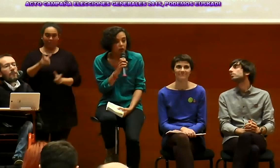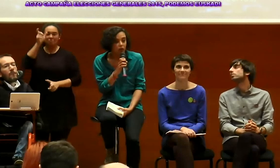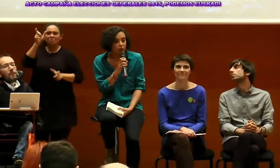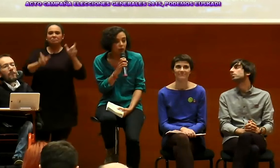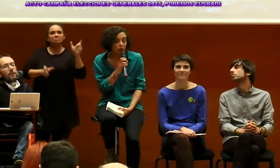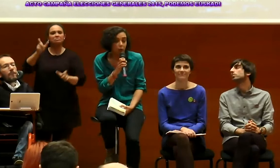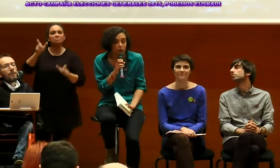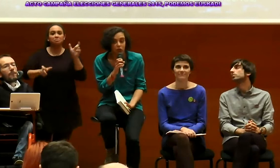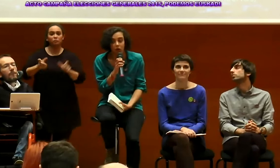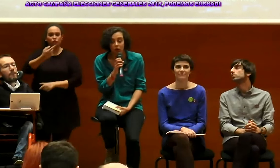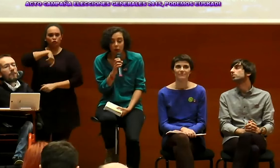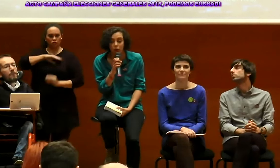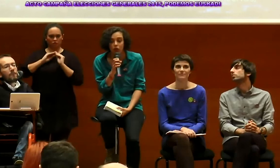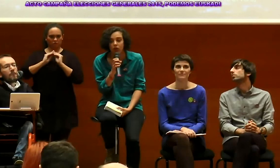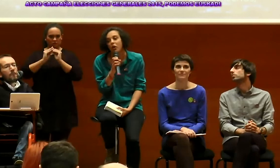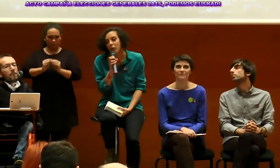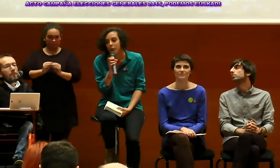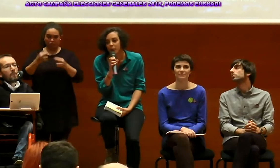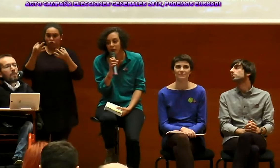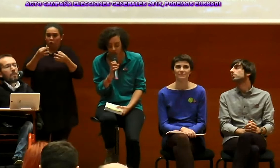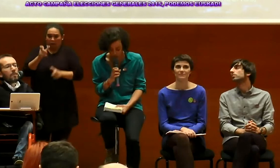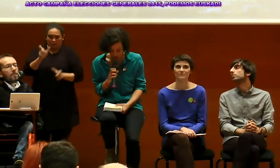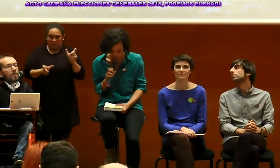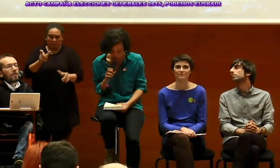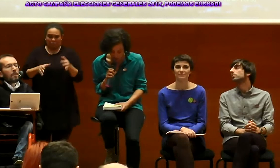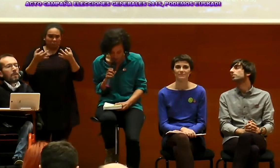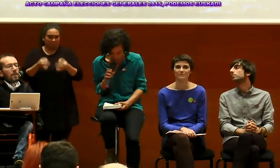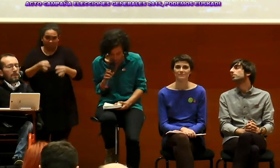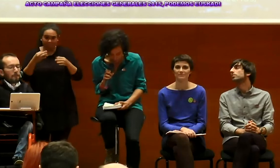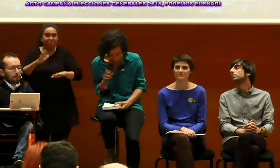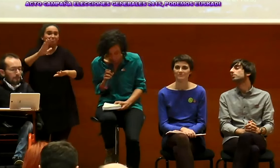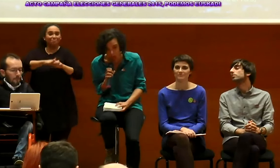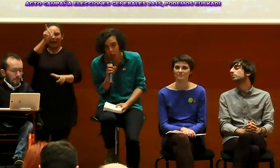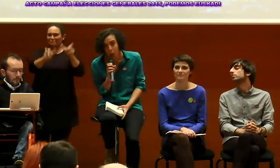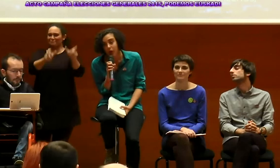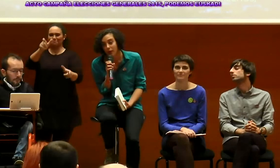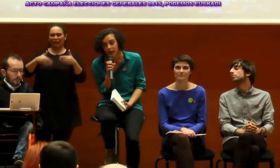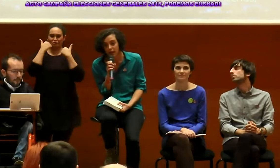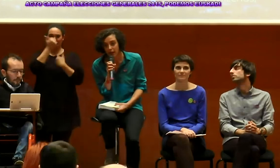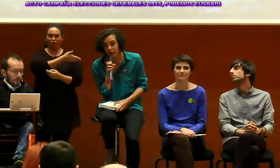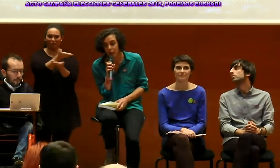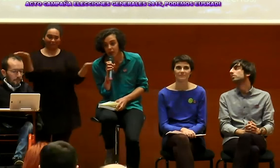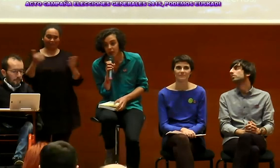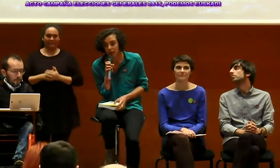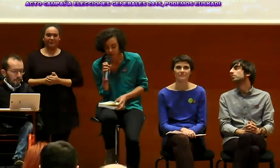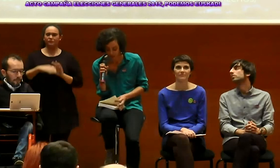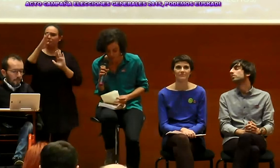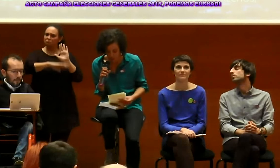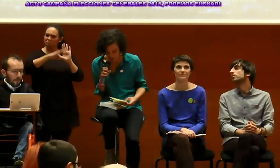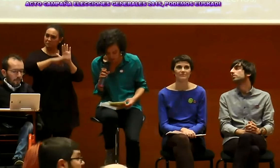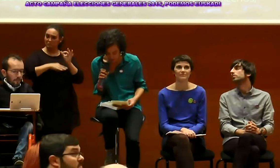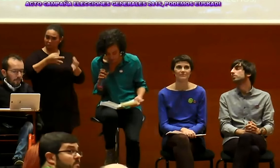egingo dugulako, pertsona arruntok, pertsona arruntontzat. Programarekin gertatu den bezala.